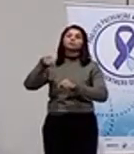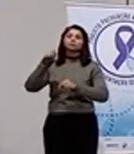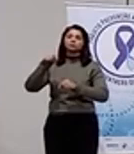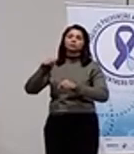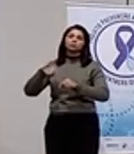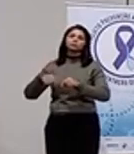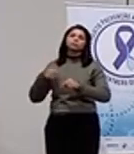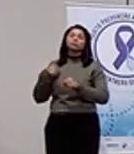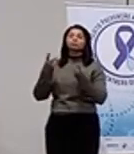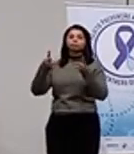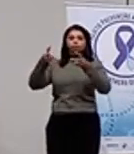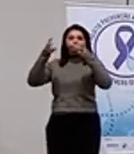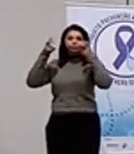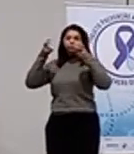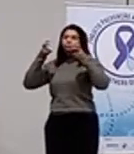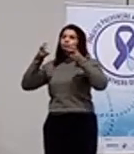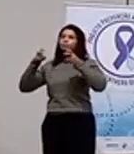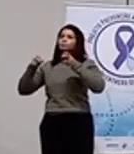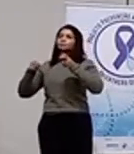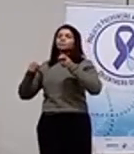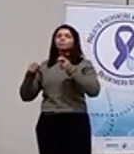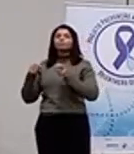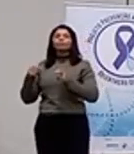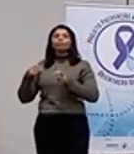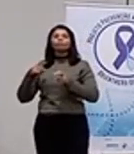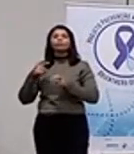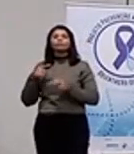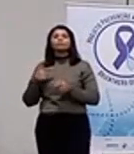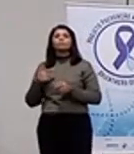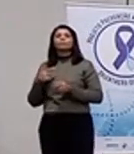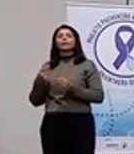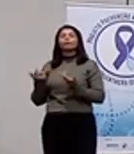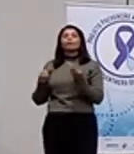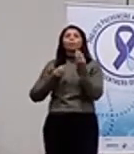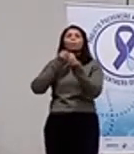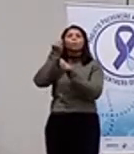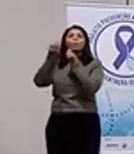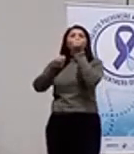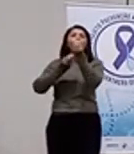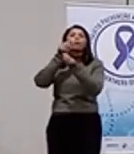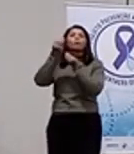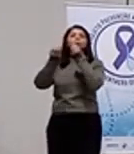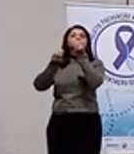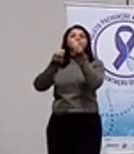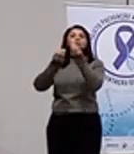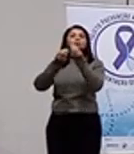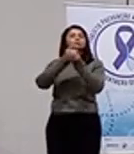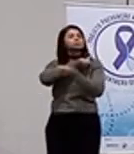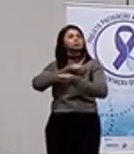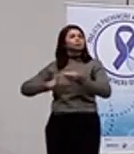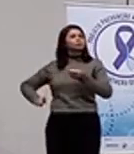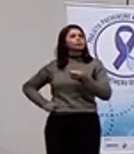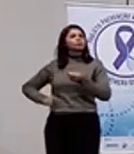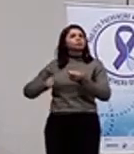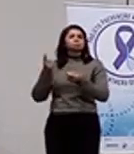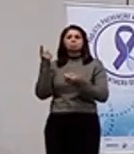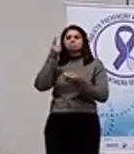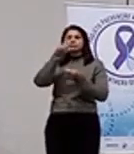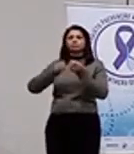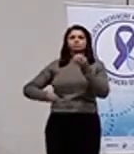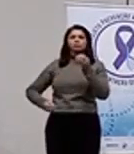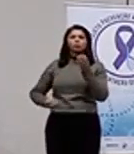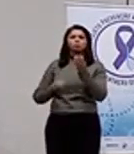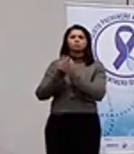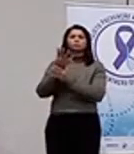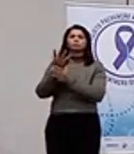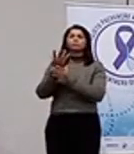sendo aprovada. Como assim? Nenhum governo aprova uma terapia dessas de cara. Eles vão